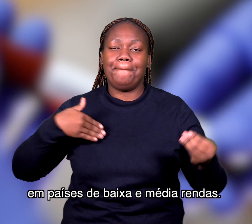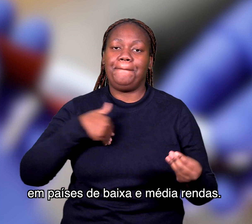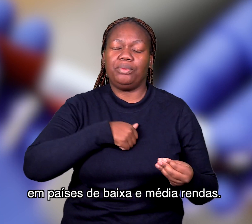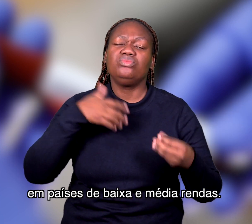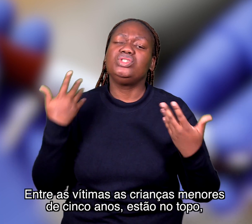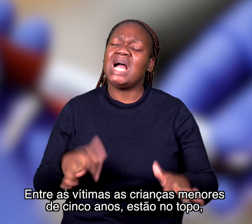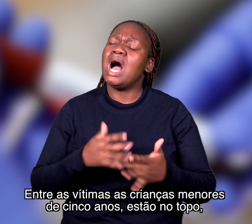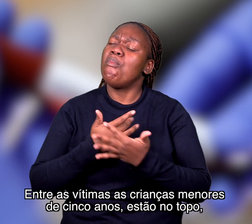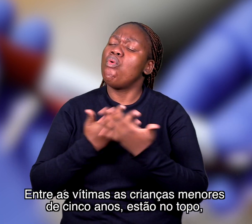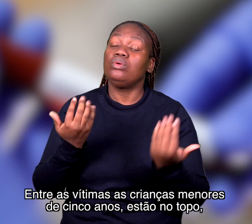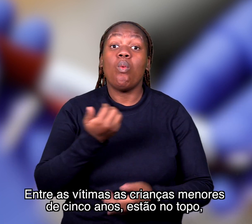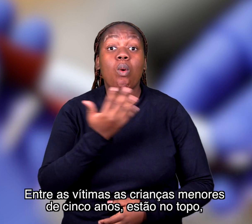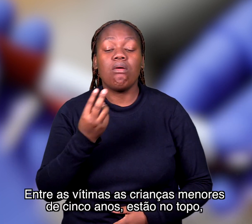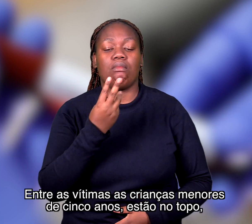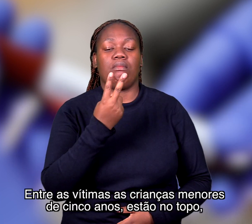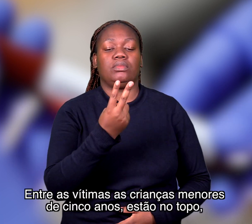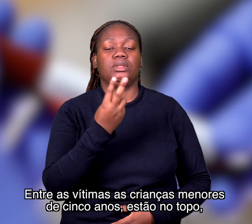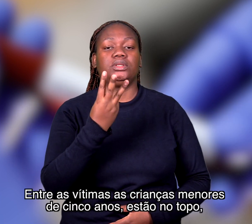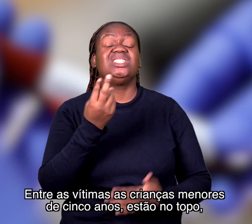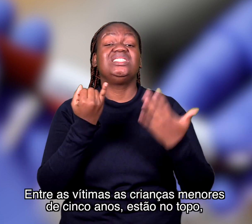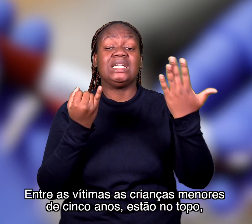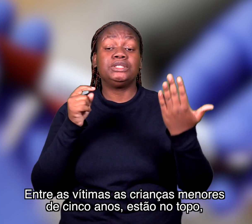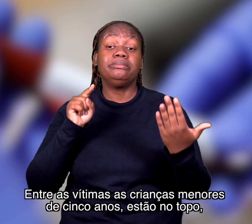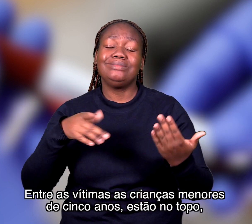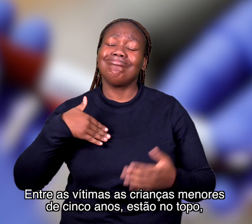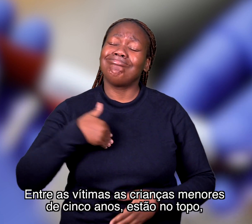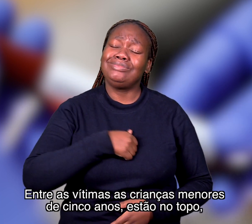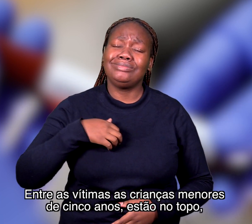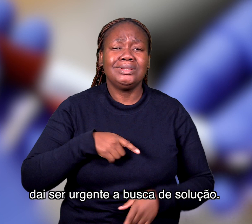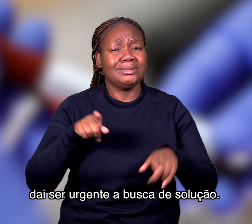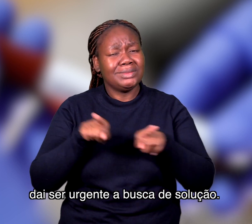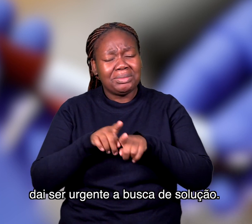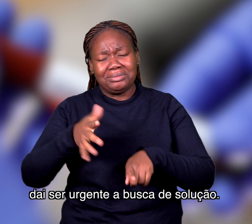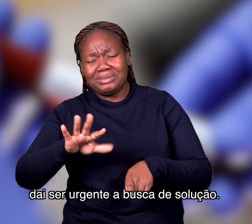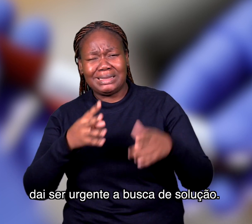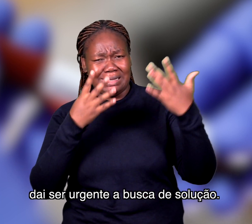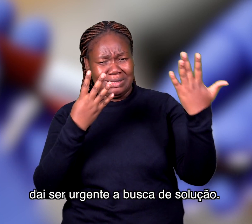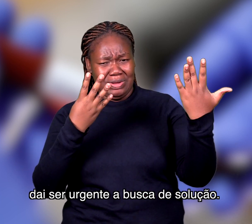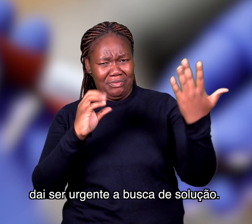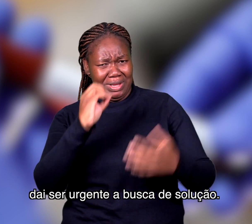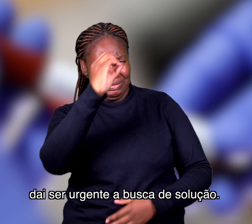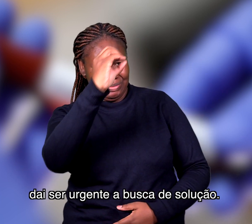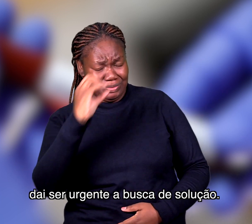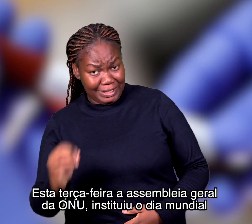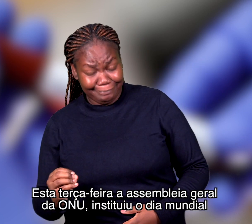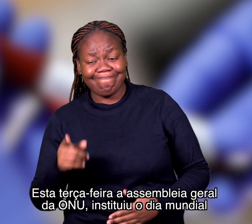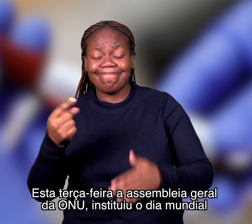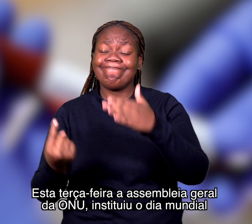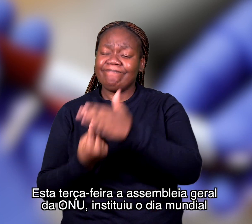renda. Entre as vítimas, as crianças menores de 5 anos estão no topo, daí ser urgente a busca de solução. Esta terça